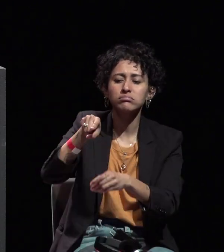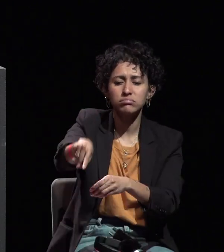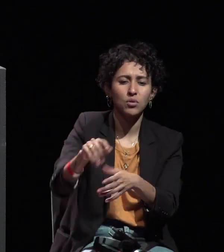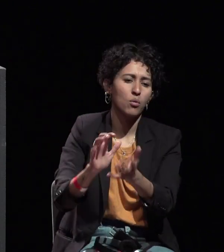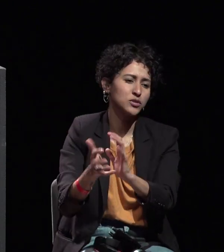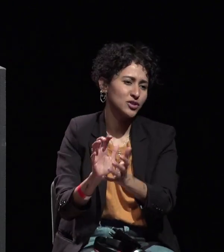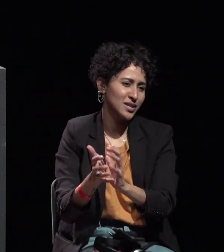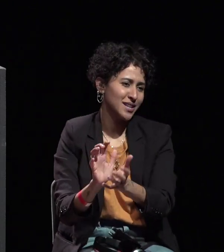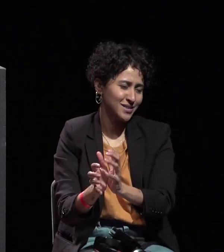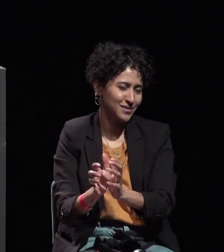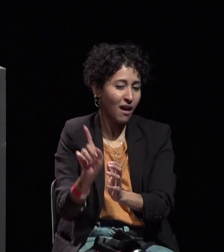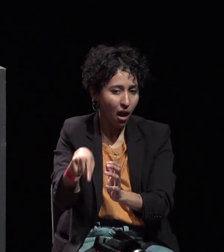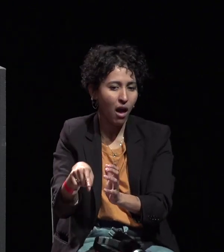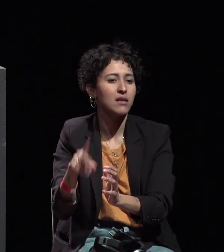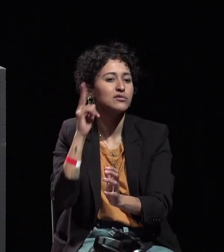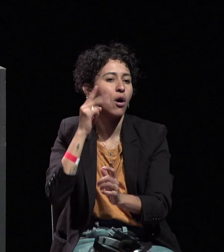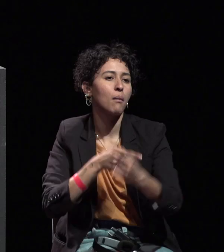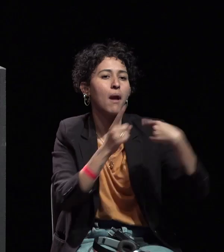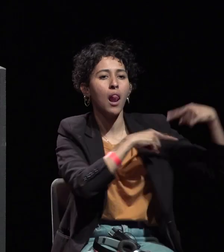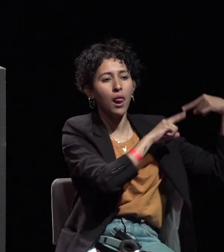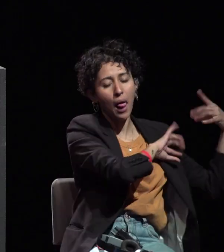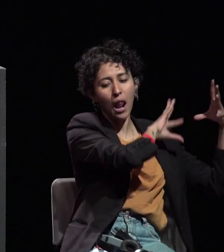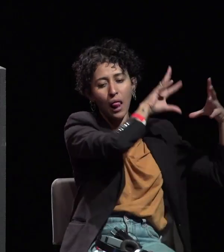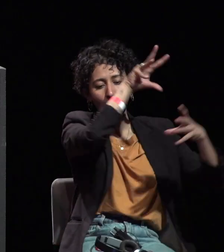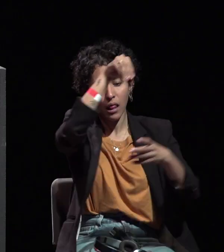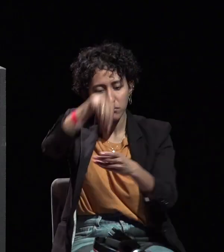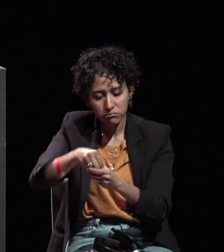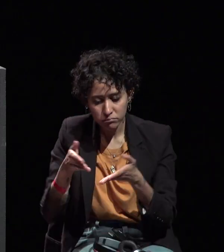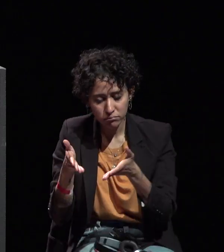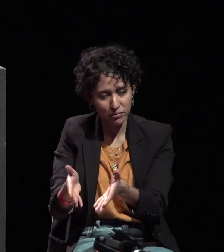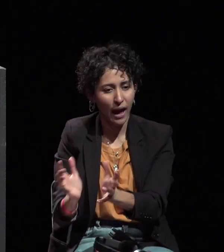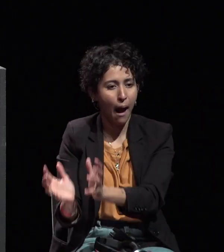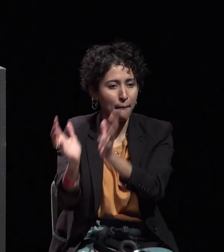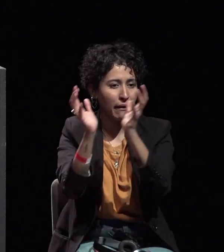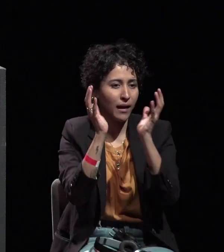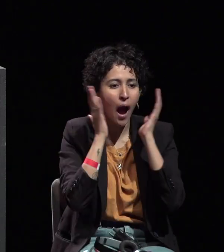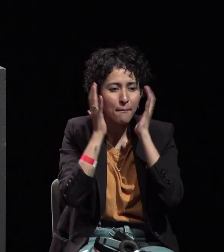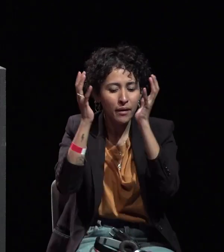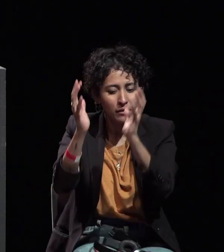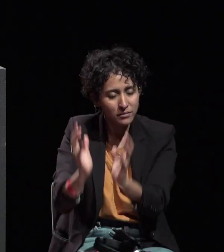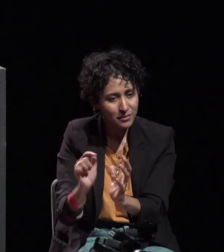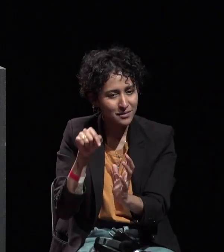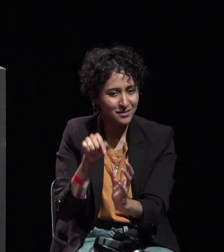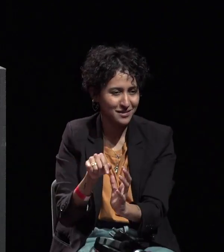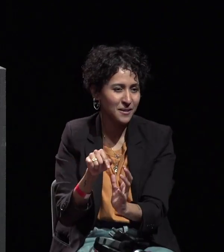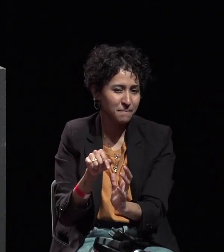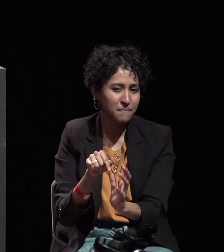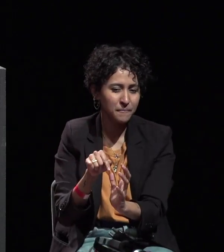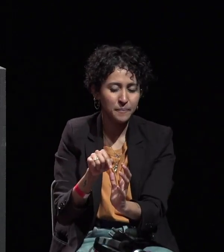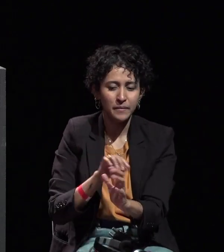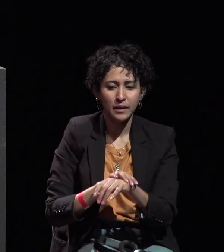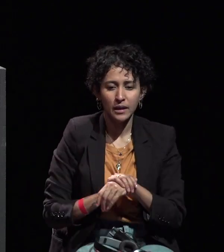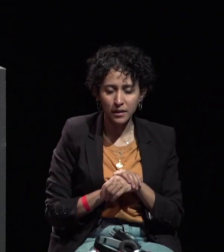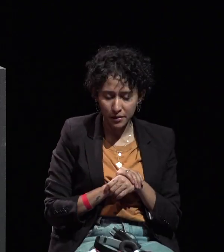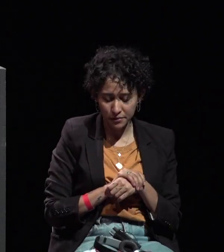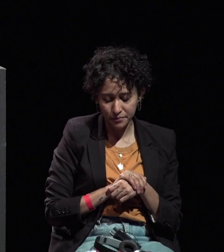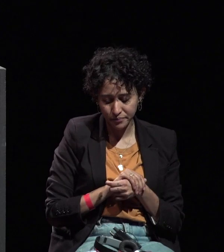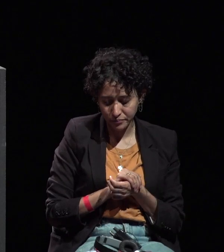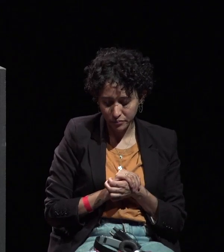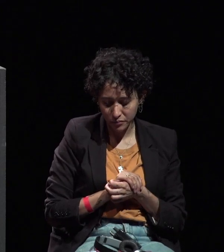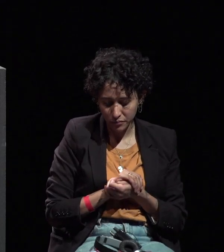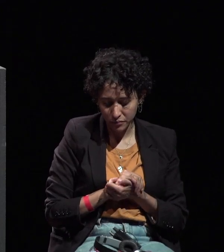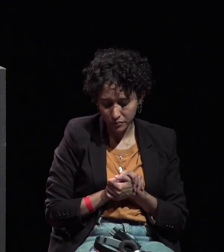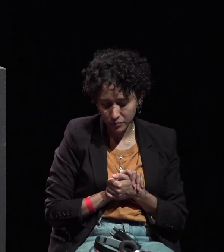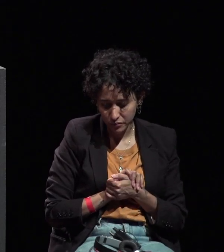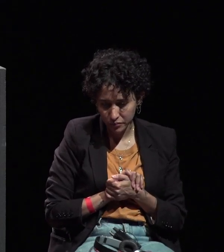Essa característica, ainda de acordo com Descola, que permitia à cabeça ocupar simultaneamente ou consecutivamente posições